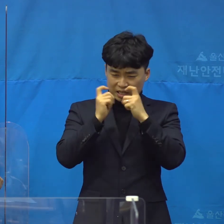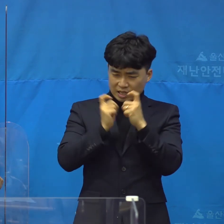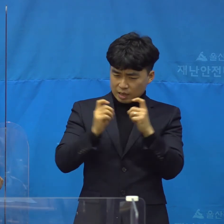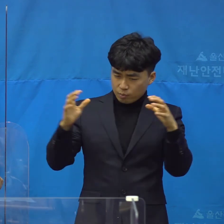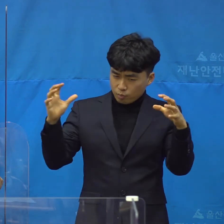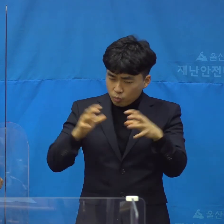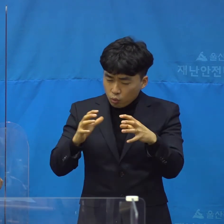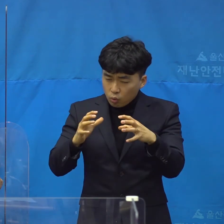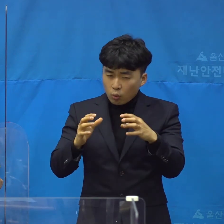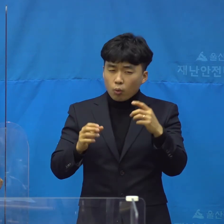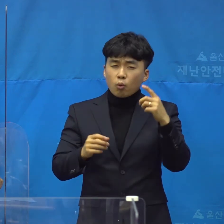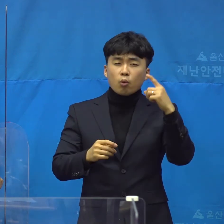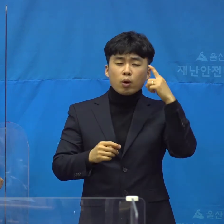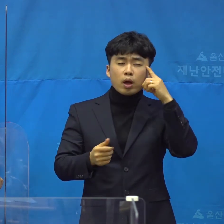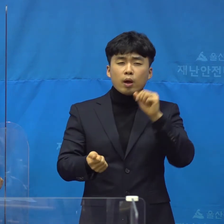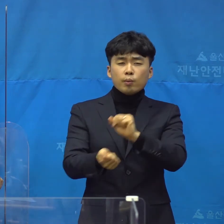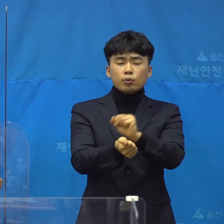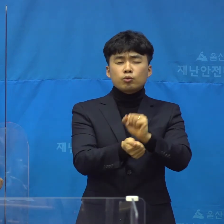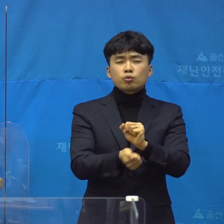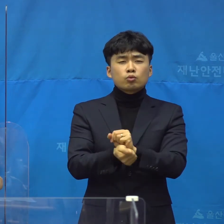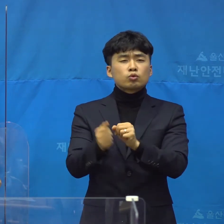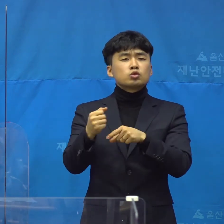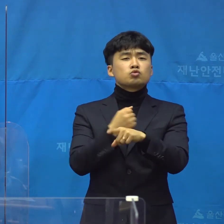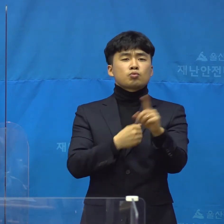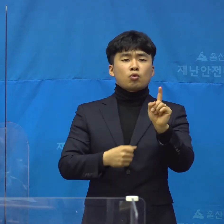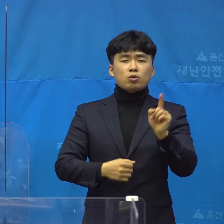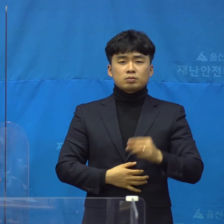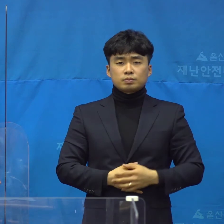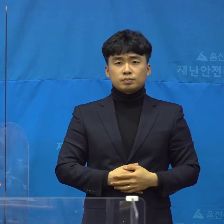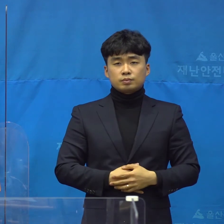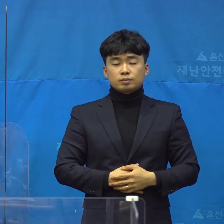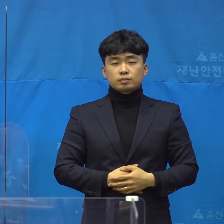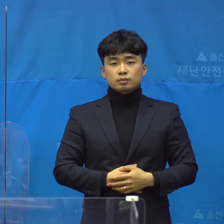사적 모임을 했던 건가요? 아니면은 어떤